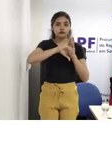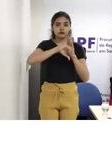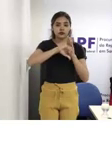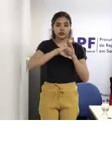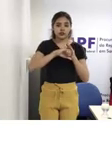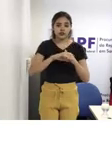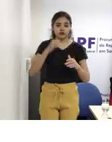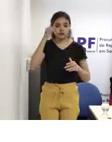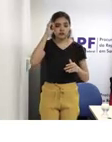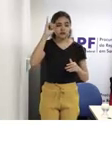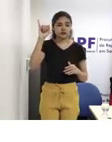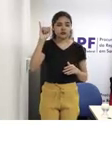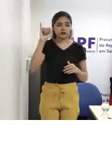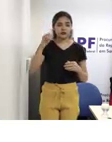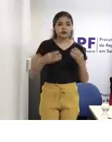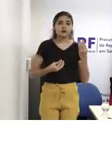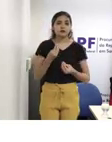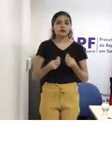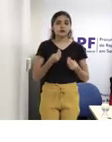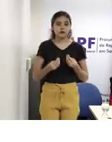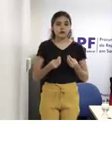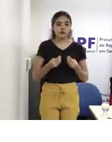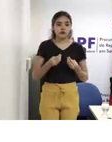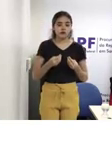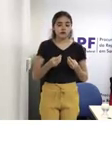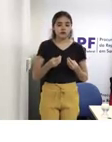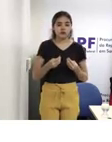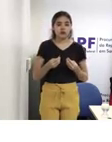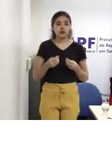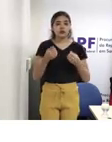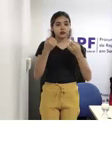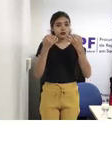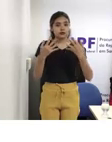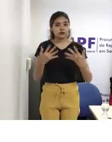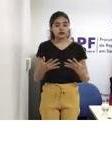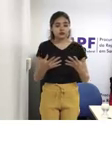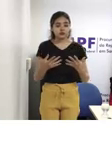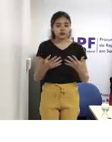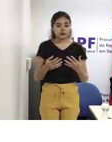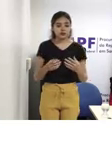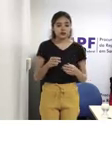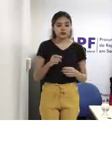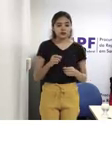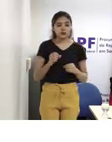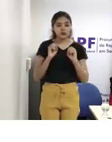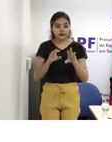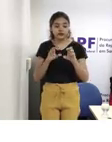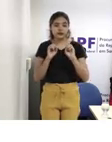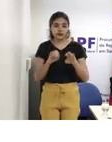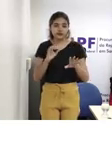muito importante então a educação é um fator crítico além da família